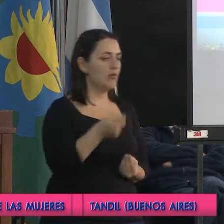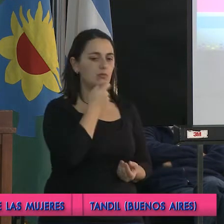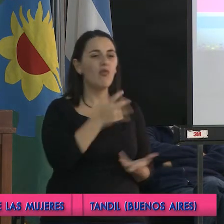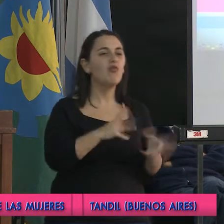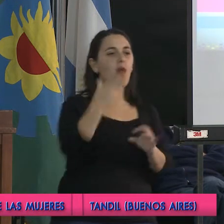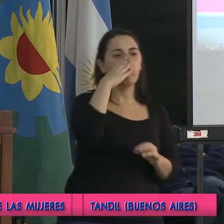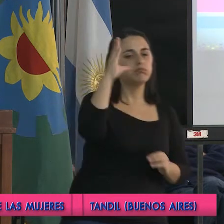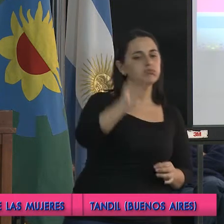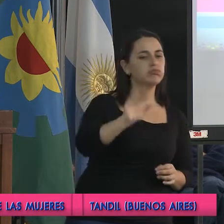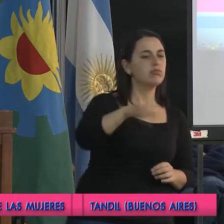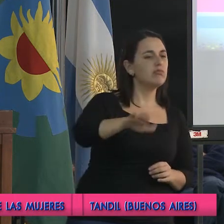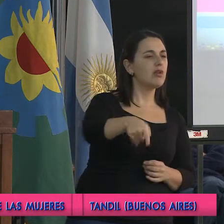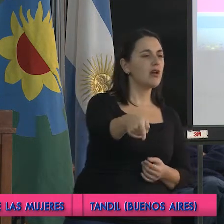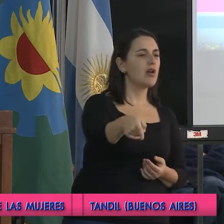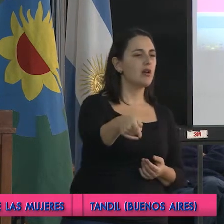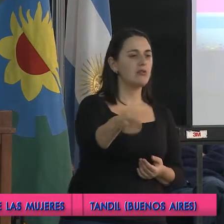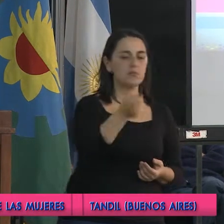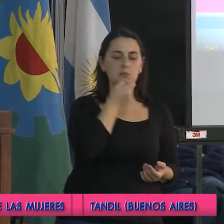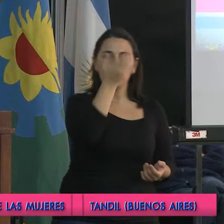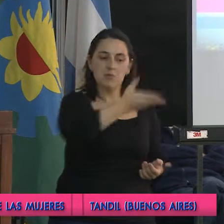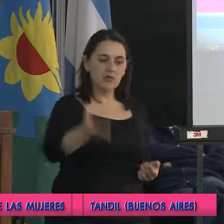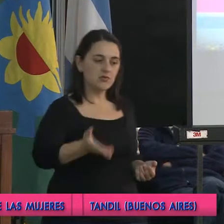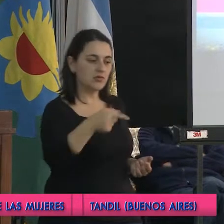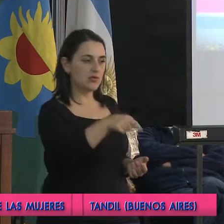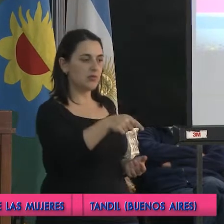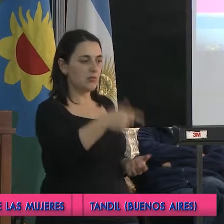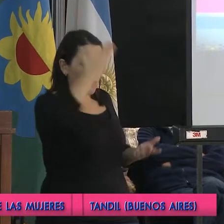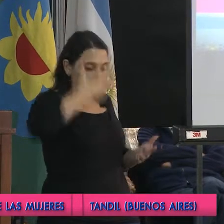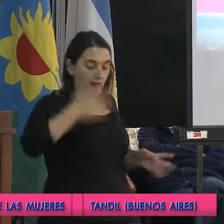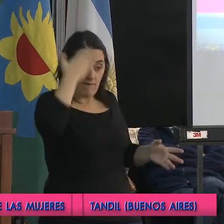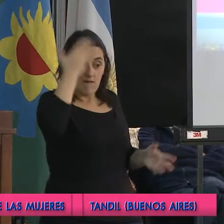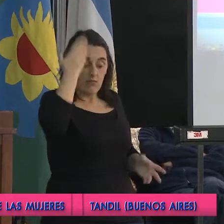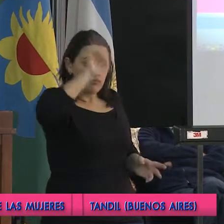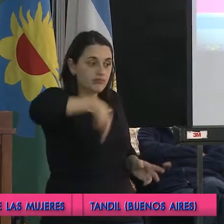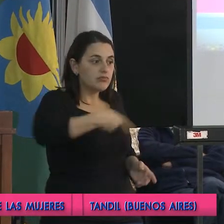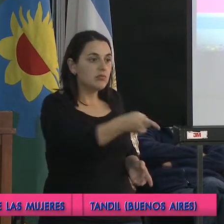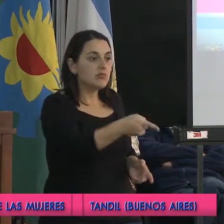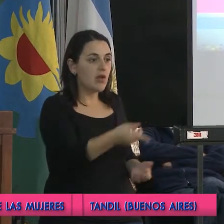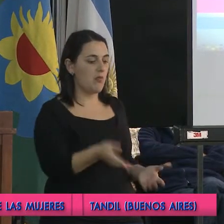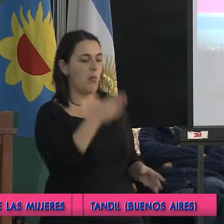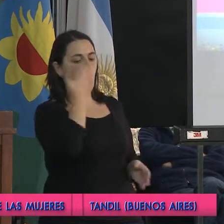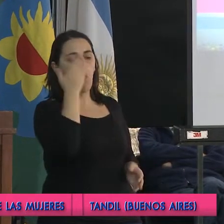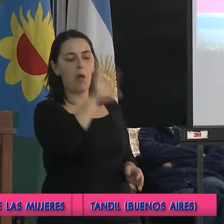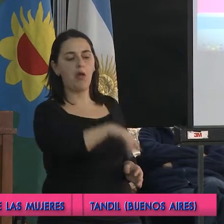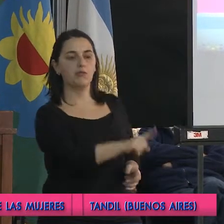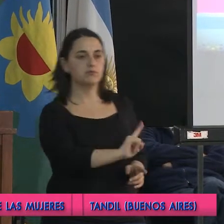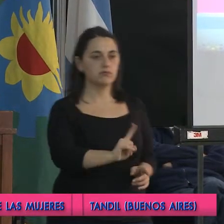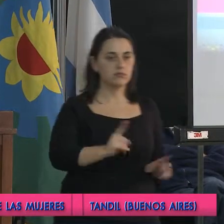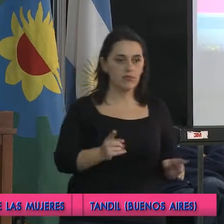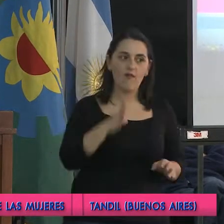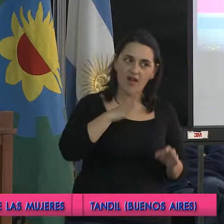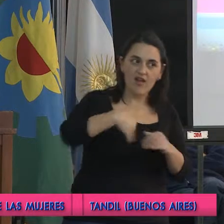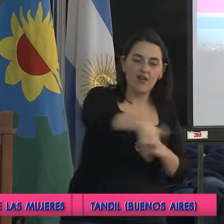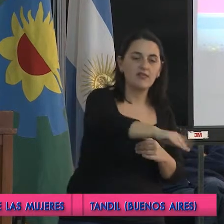descalificar a personas que padecen patologías crónicas, sino que también nos falta mucho para erradicar